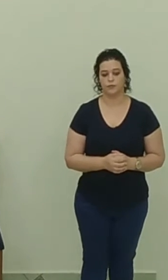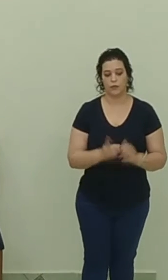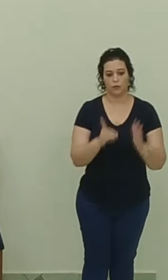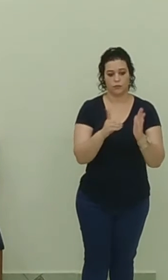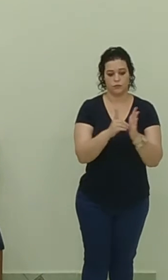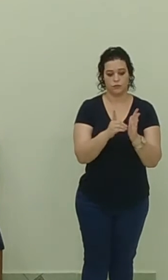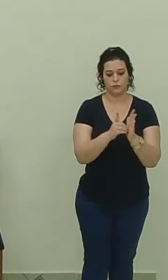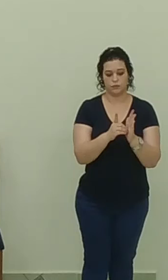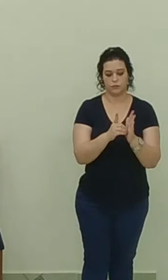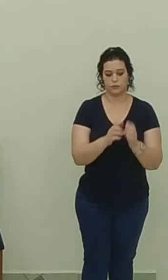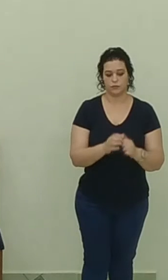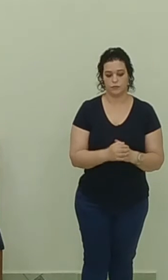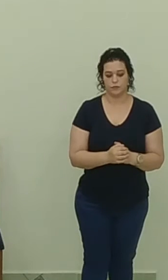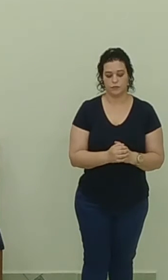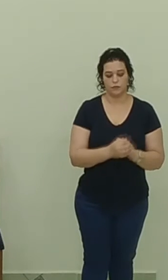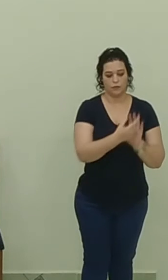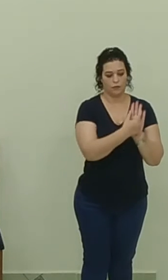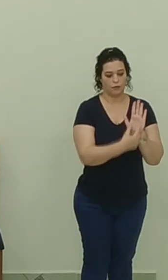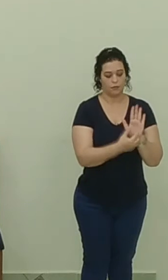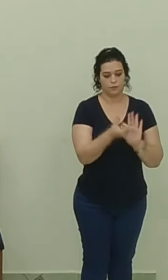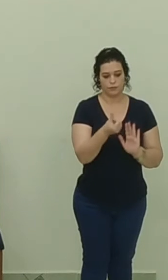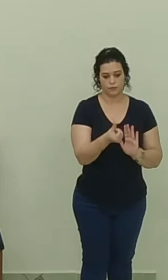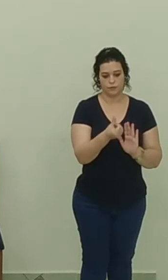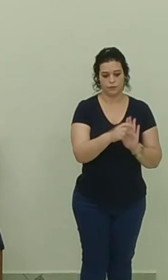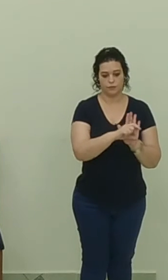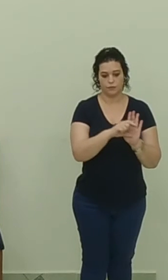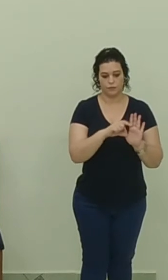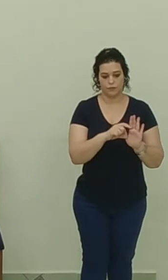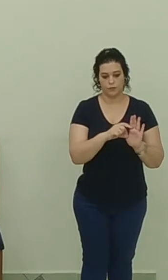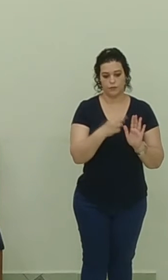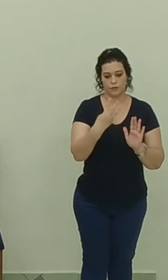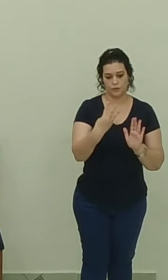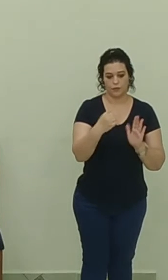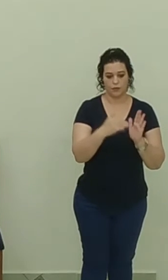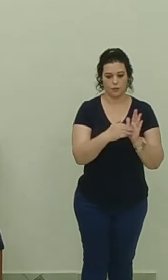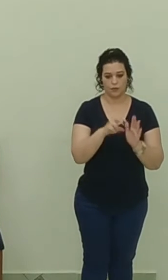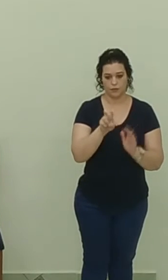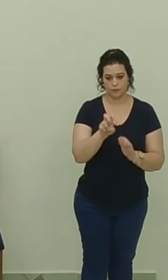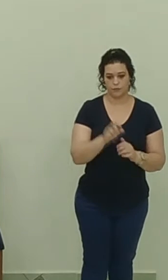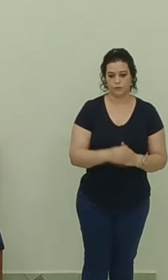Deuteronômio, capítulo 6, versículos de 3 a 5.